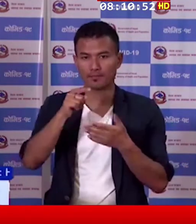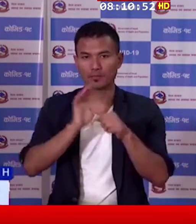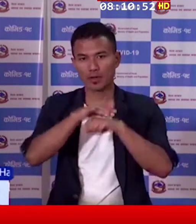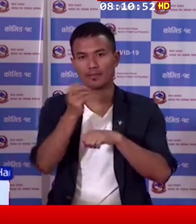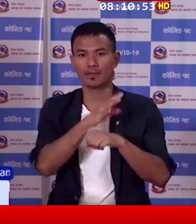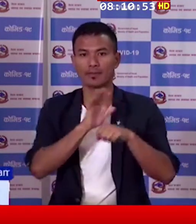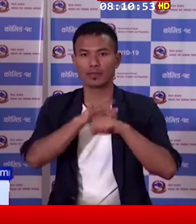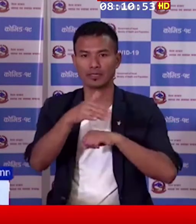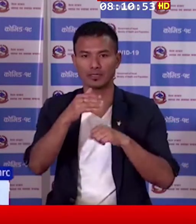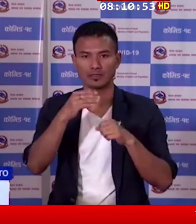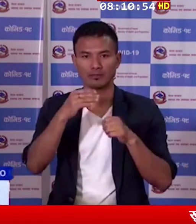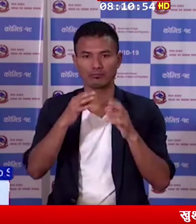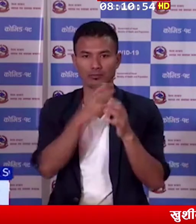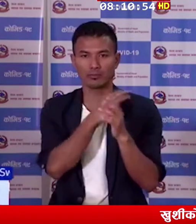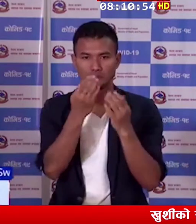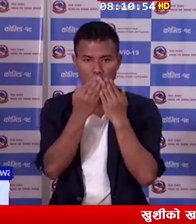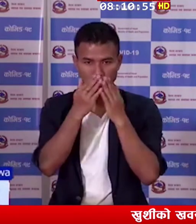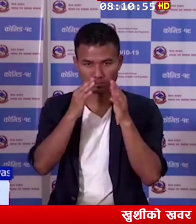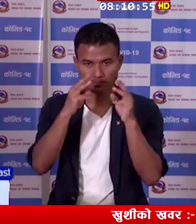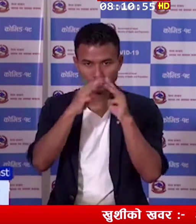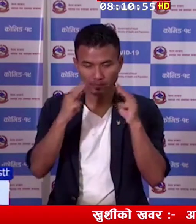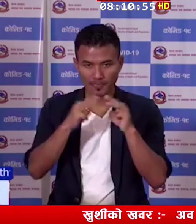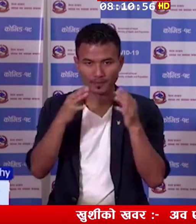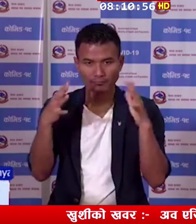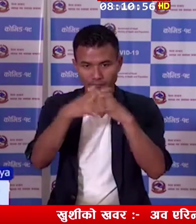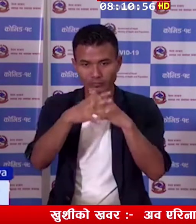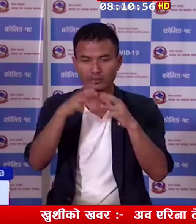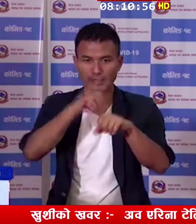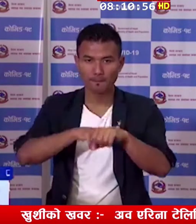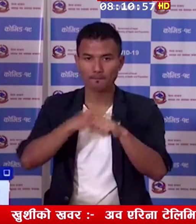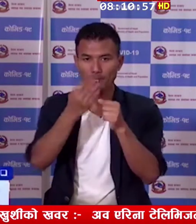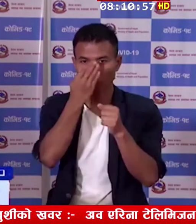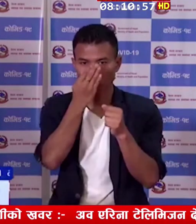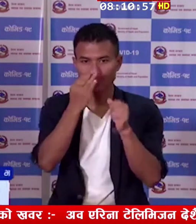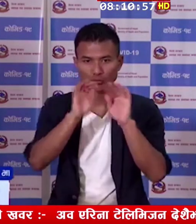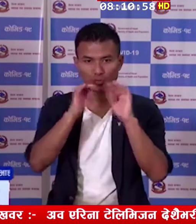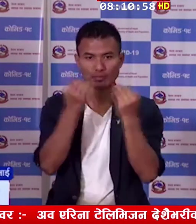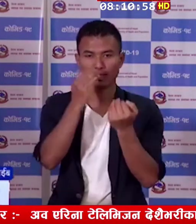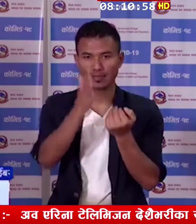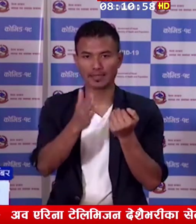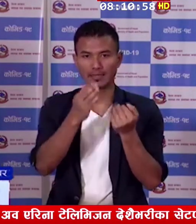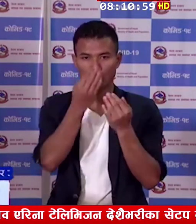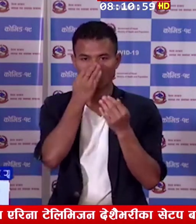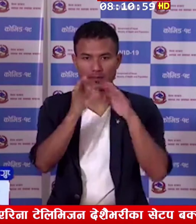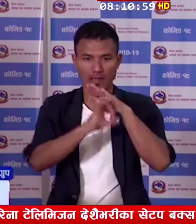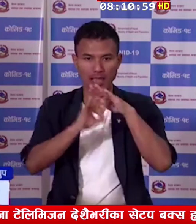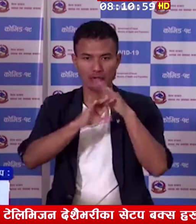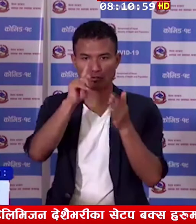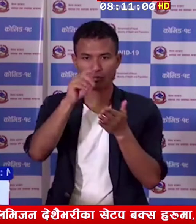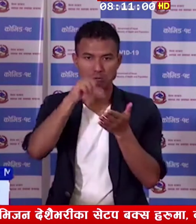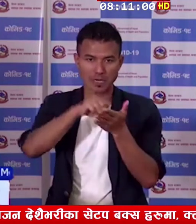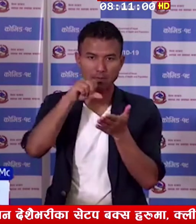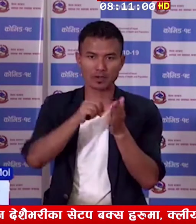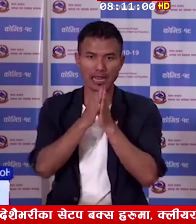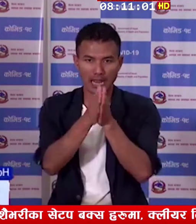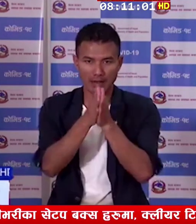कोरोना भाइरसका कारण ठूलो जोखिम रहेका बेला धर्म र आस्थालाई प्राथमिकतामा नराखी महामारीको सामना गर्न आग्रह गरेका